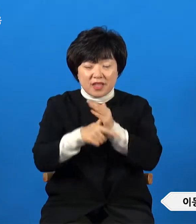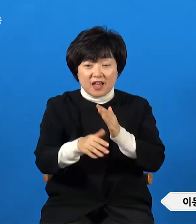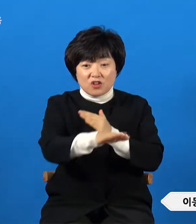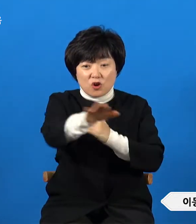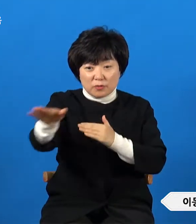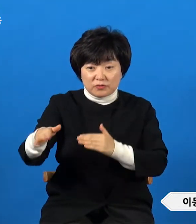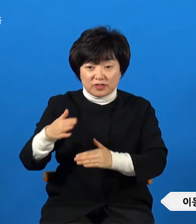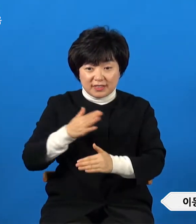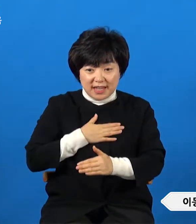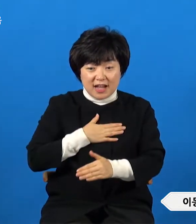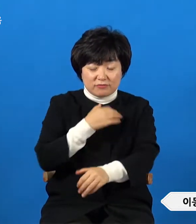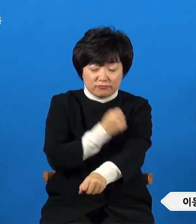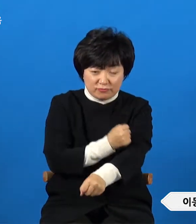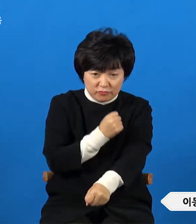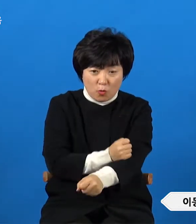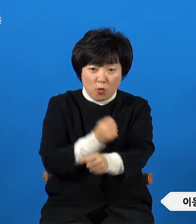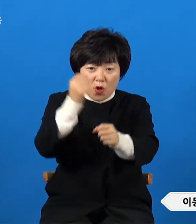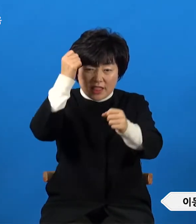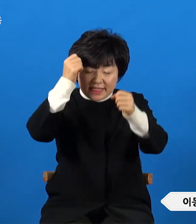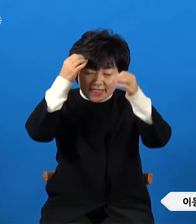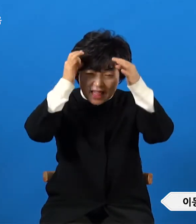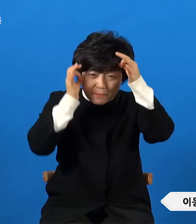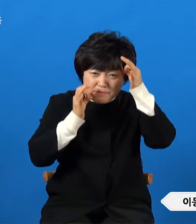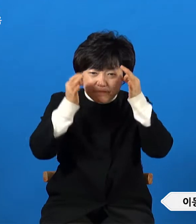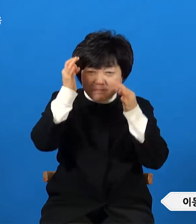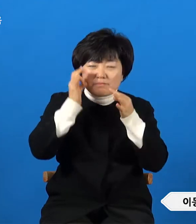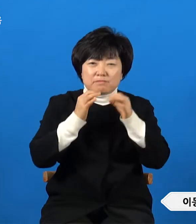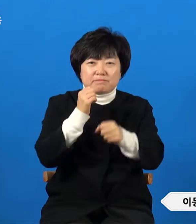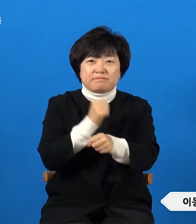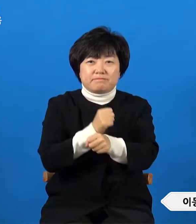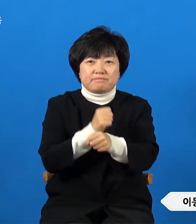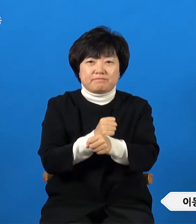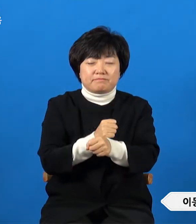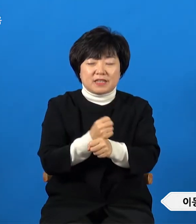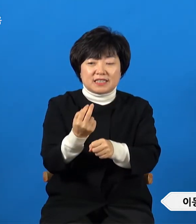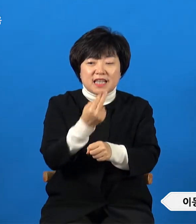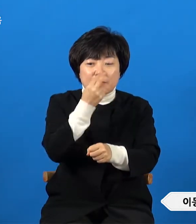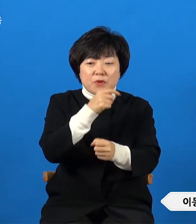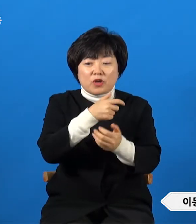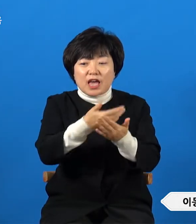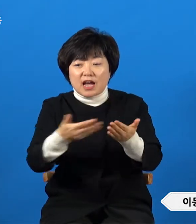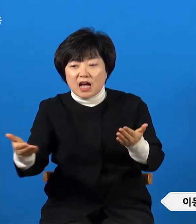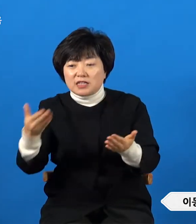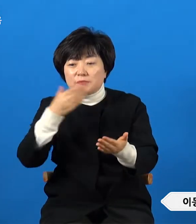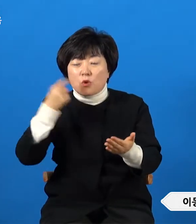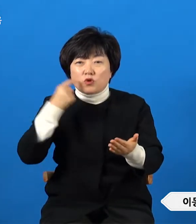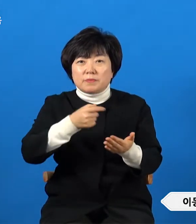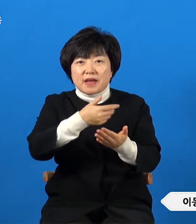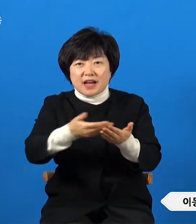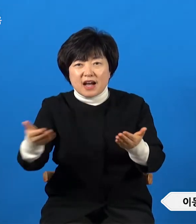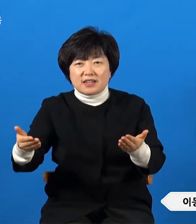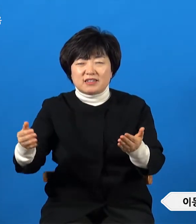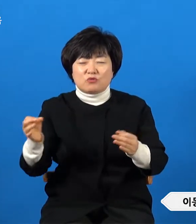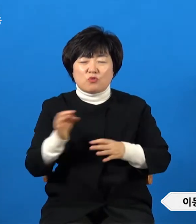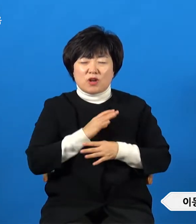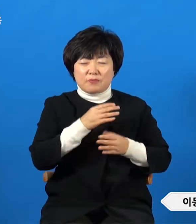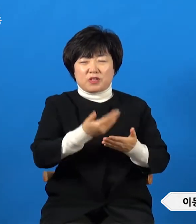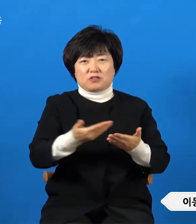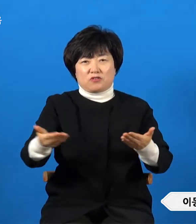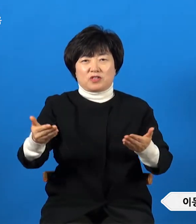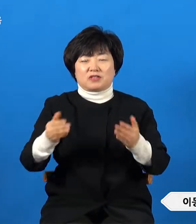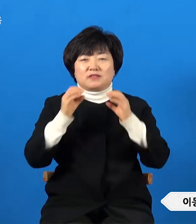땀 흘림을 통해서 이 생명의 강이, 복음의 강이 흘러가는 놀라운 역사가 계속되기를 주의 이름으로